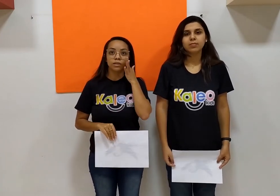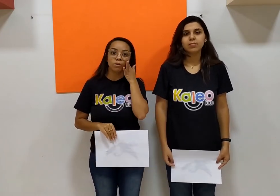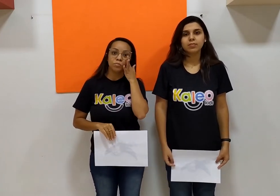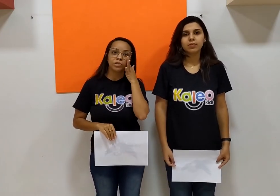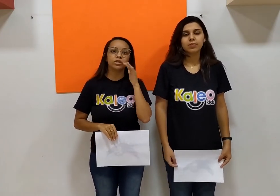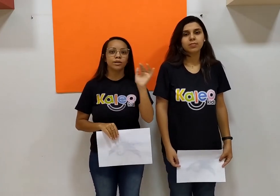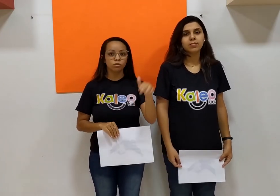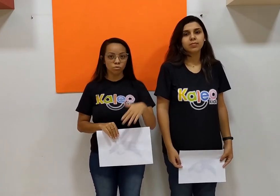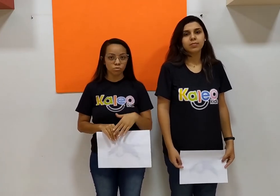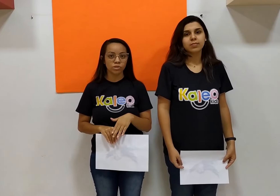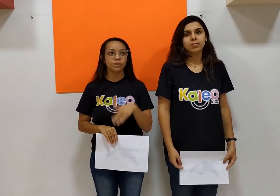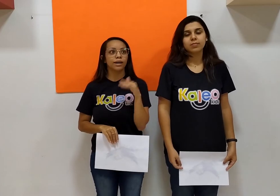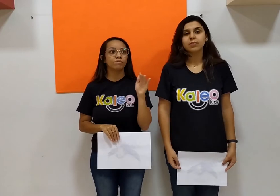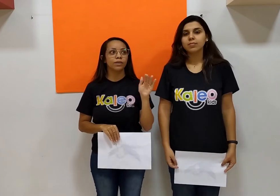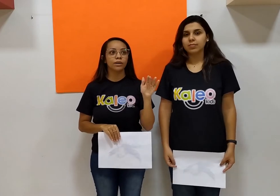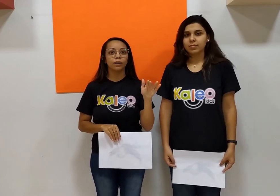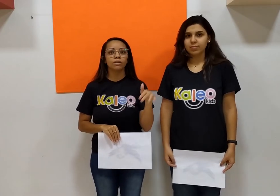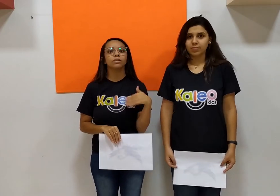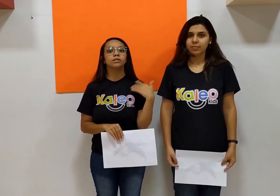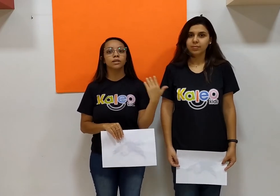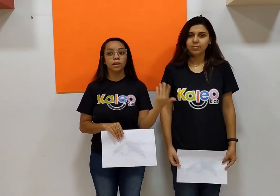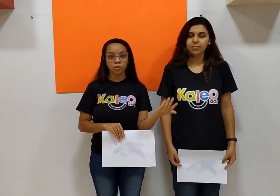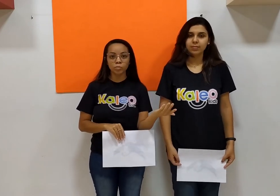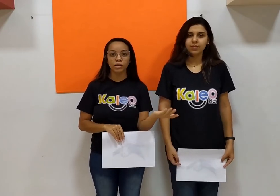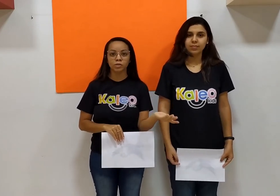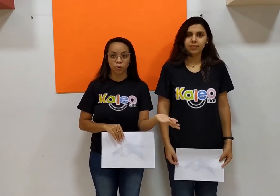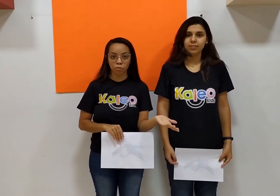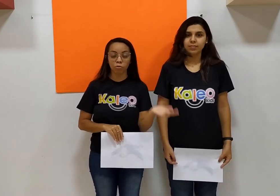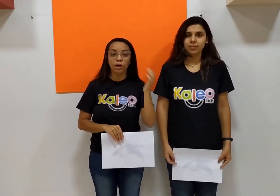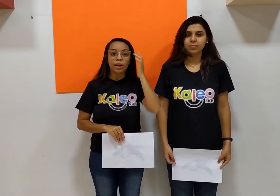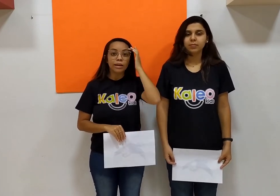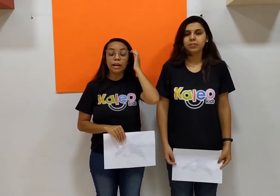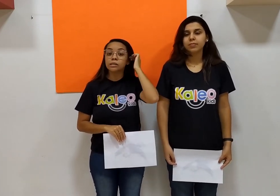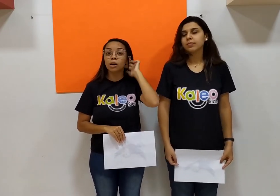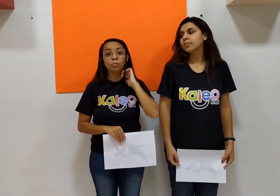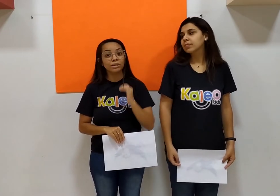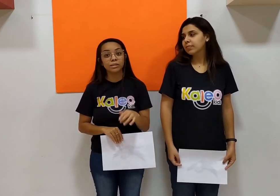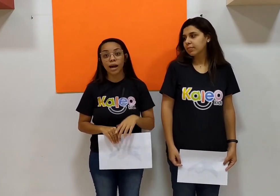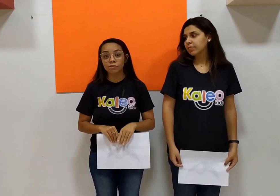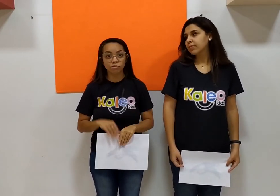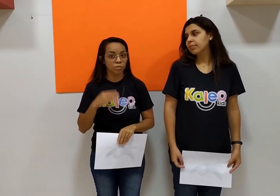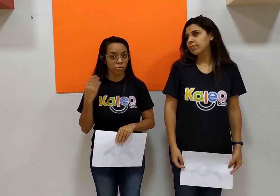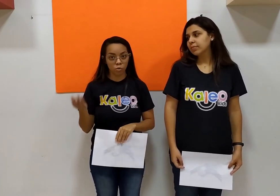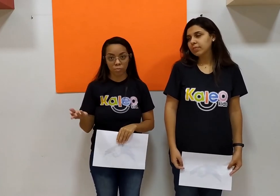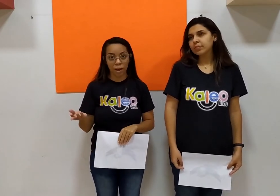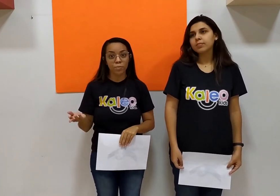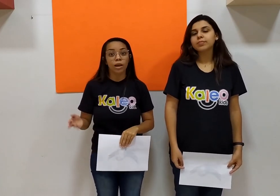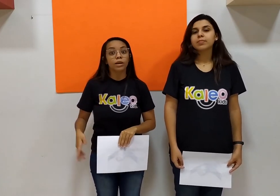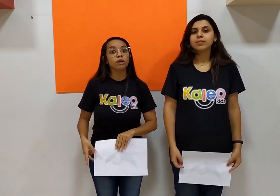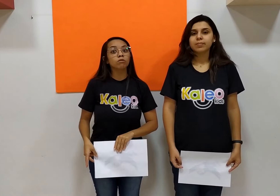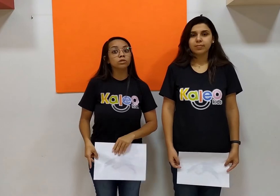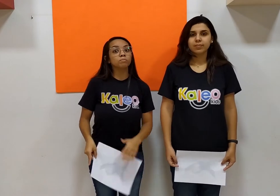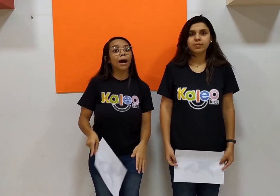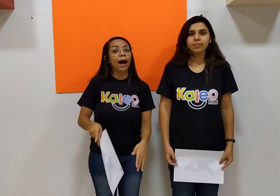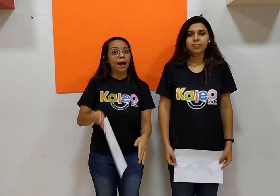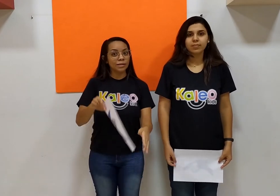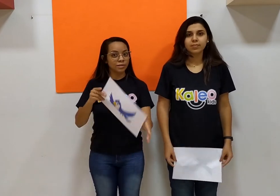Então, Jesus estava ensinando para esse povo que eles não precisavam se preocupar, que os